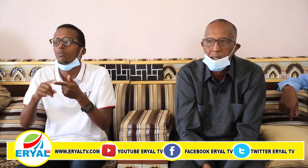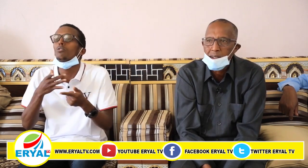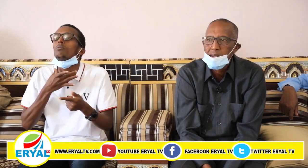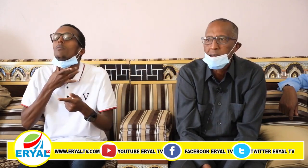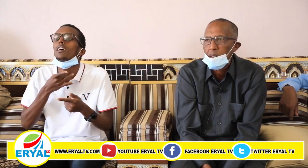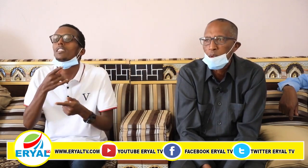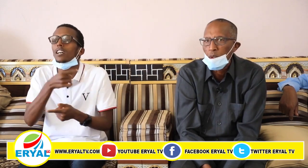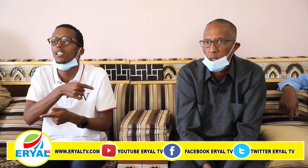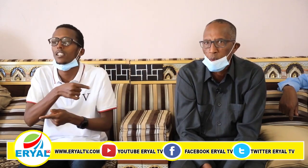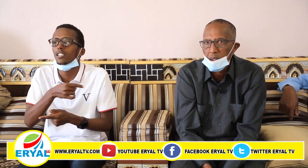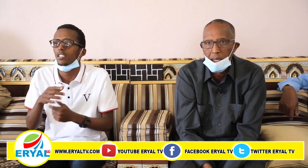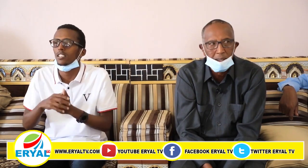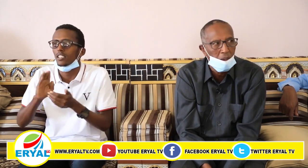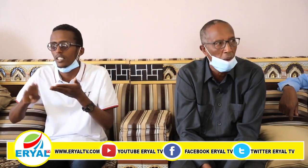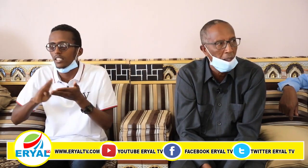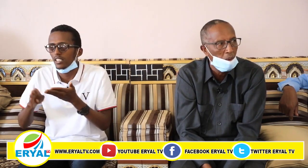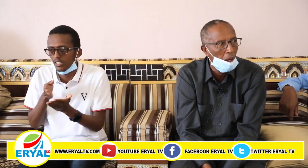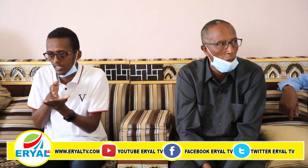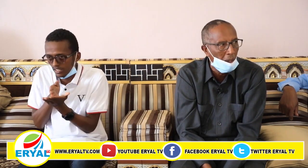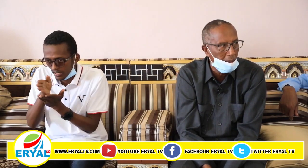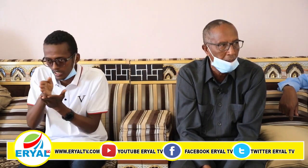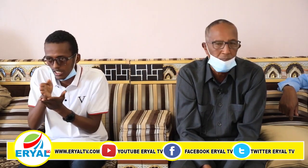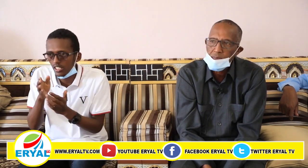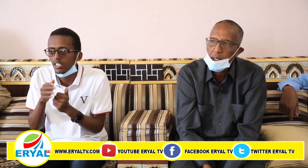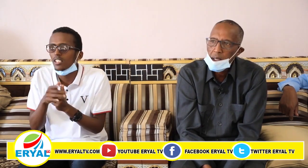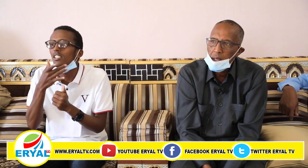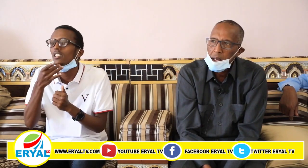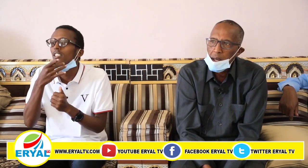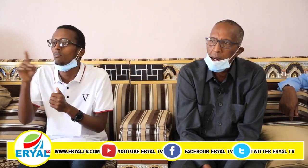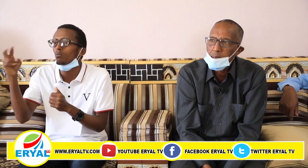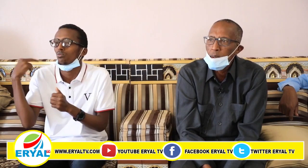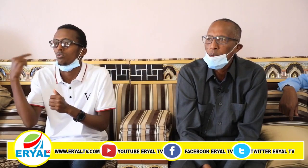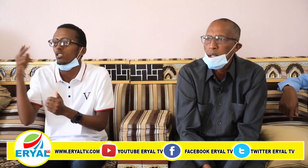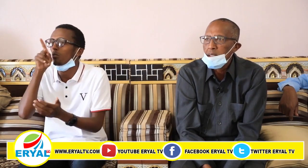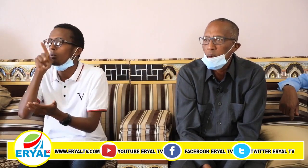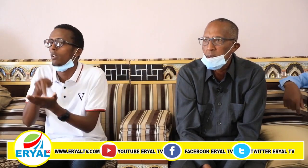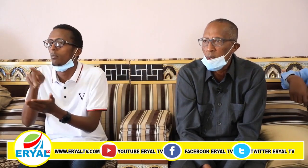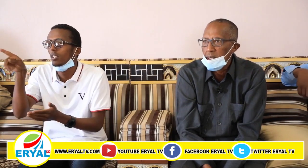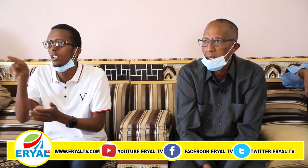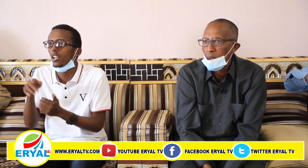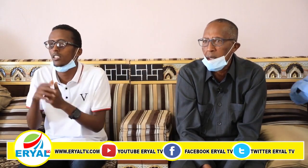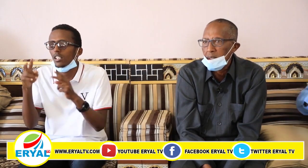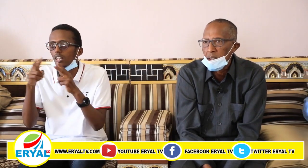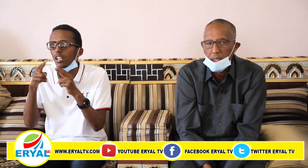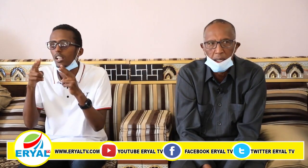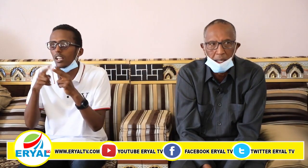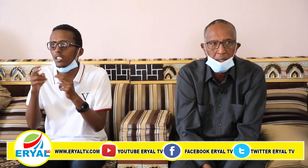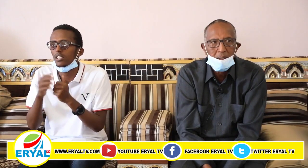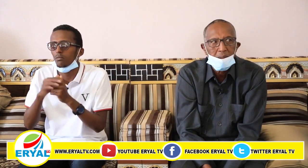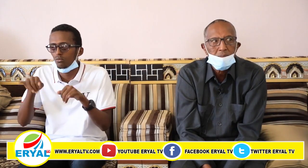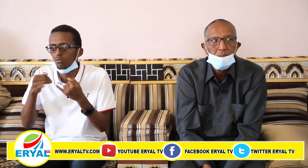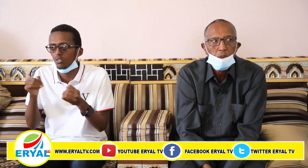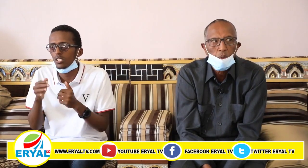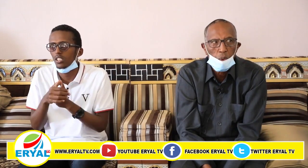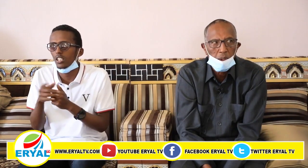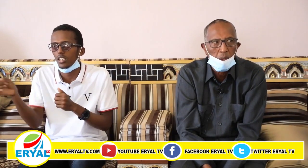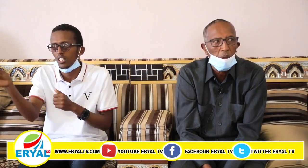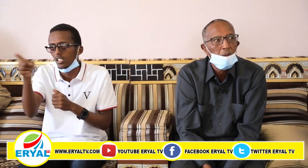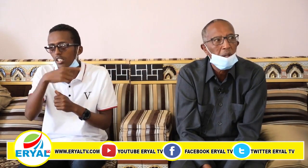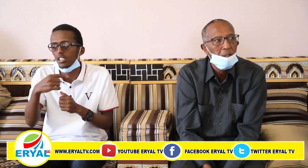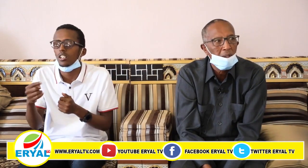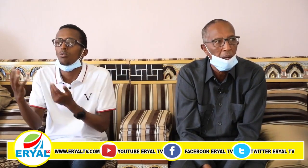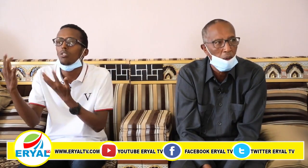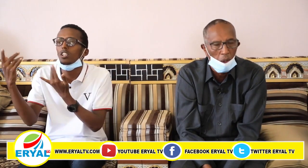baahida qabana degdeg meydi noo heri wado cad xoogaynta waa lagu ballamin aada baynu intaas ka warasi doonaa idinkale waxaan idin rajeynayaa guur